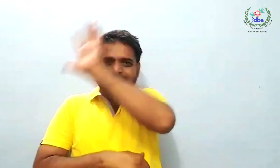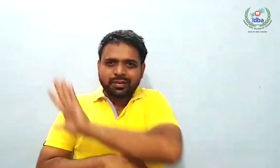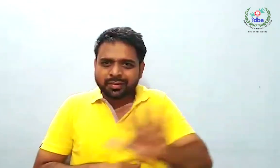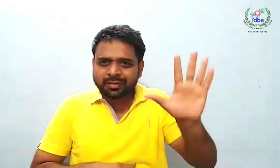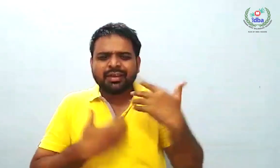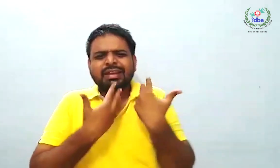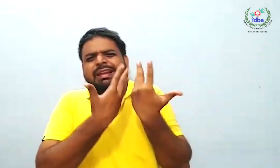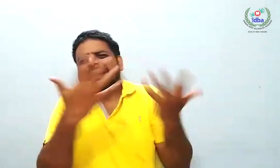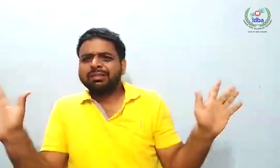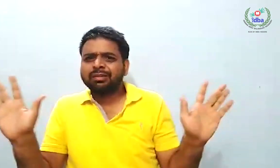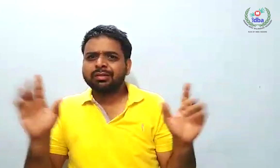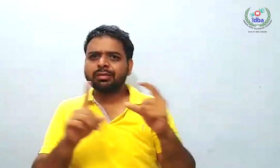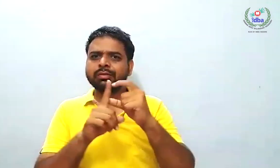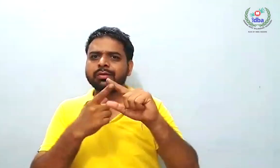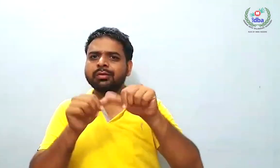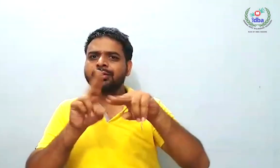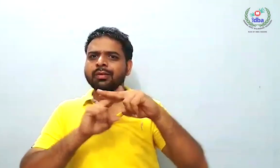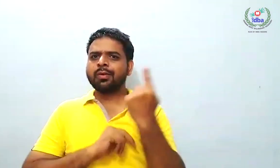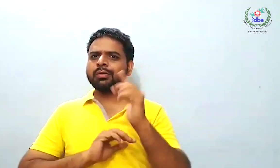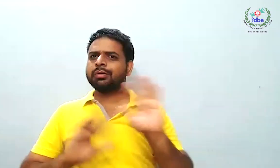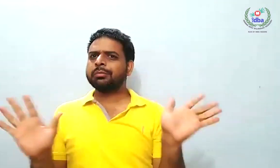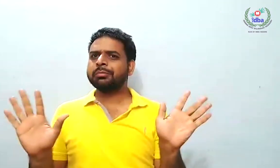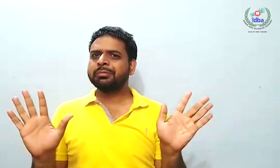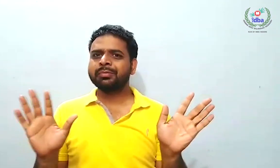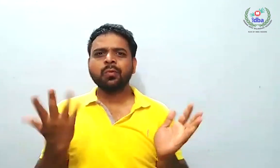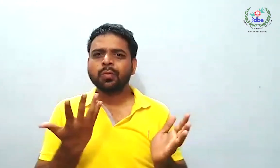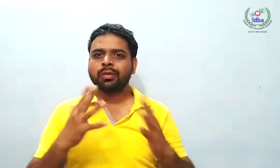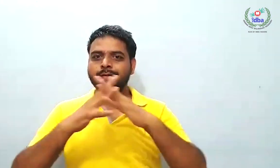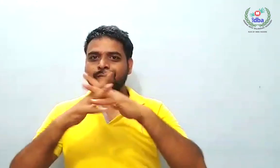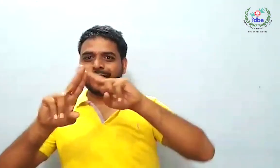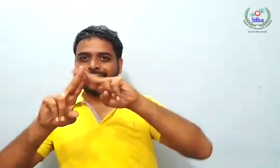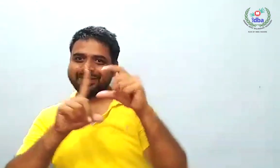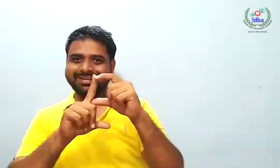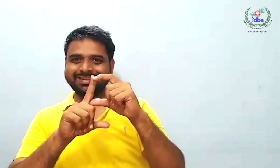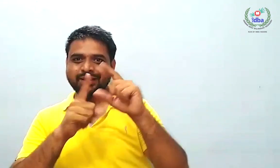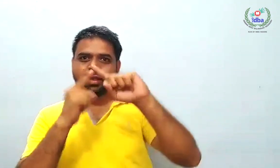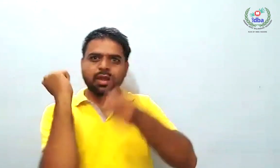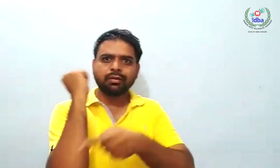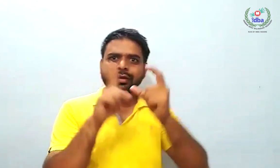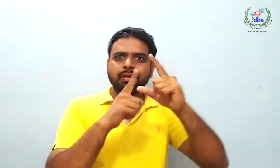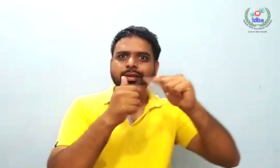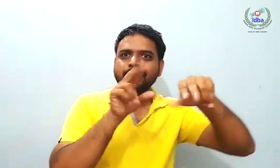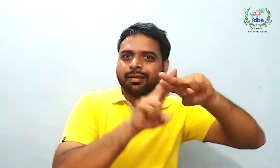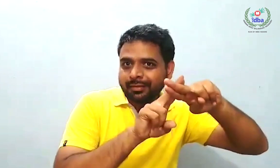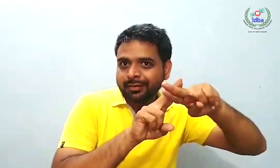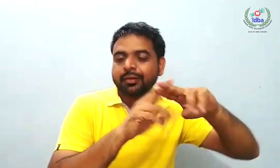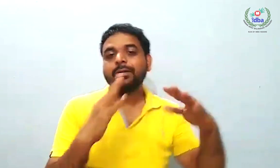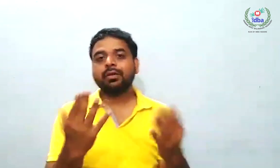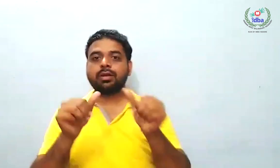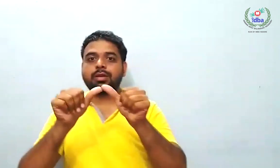देखें, राष्ट्रीय स्तर पर या विश्व स्तर पर। फॉर एग्जाम्पल WFD, वर्ल्ड फेडरेशन ऑफ द डेफ, या फिर